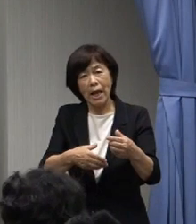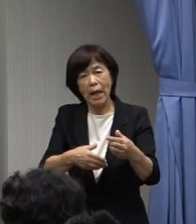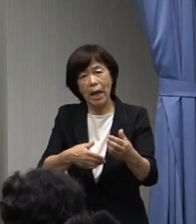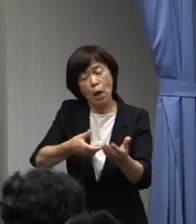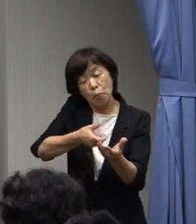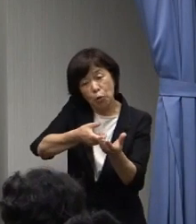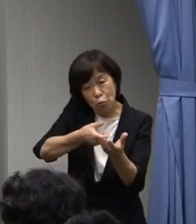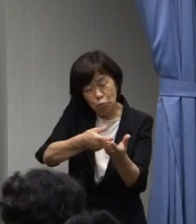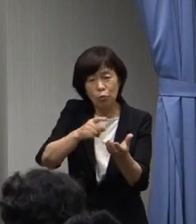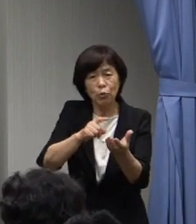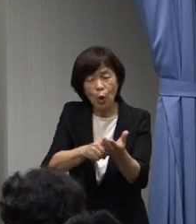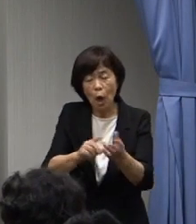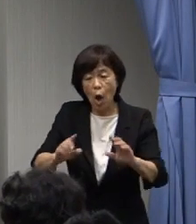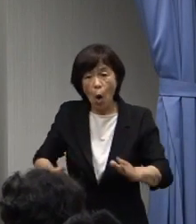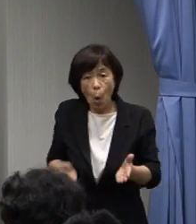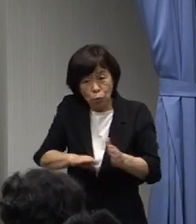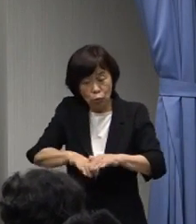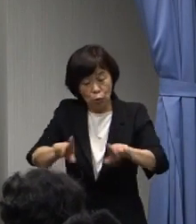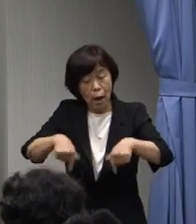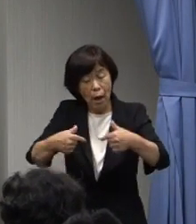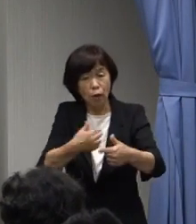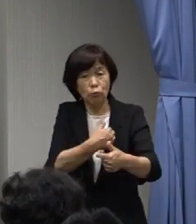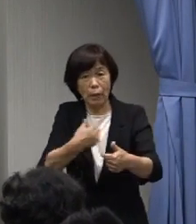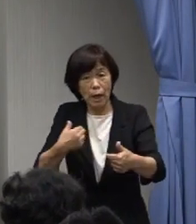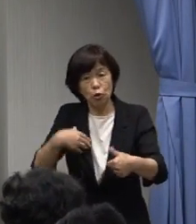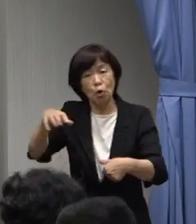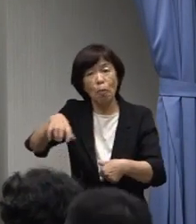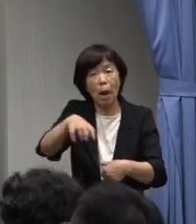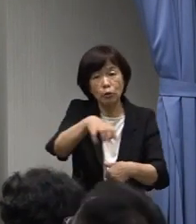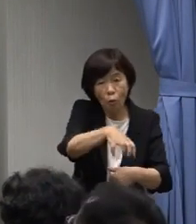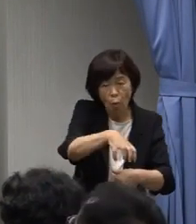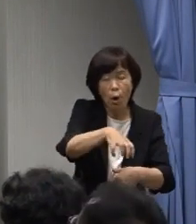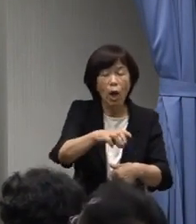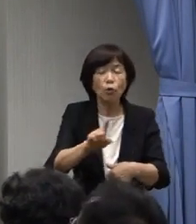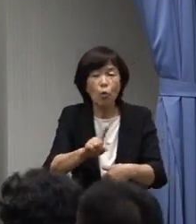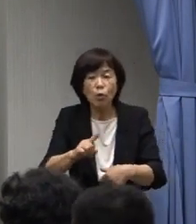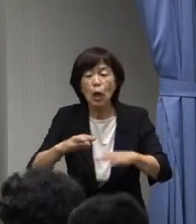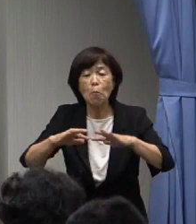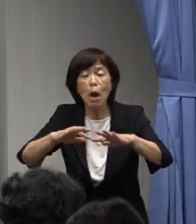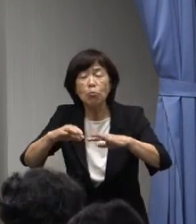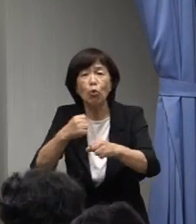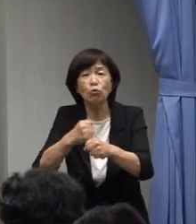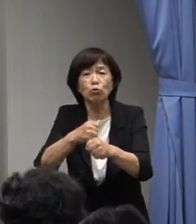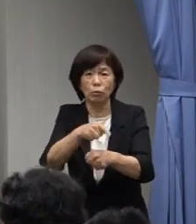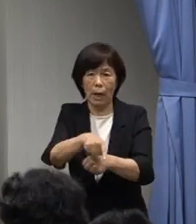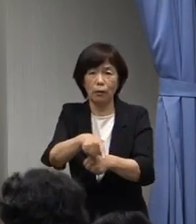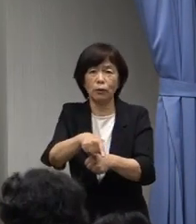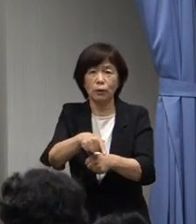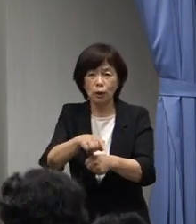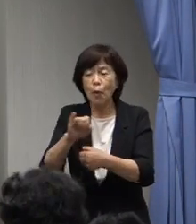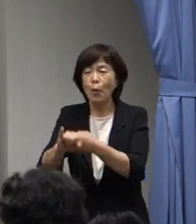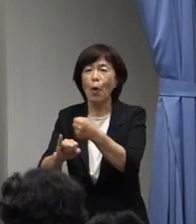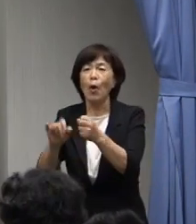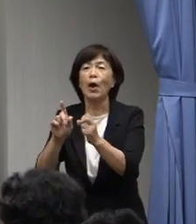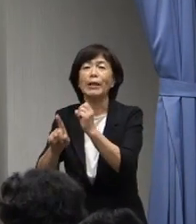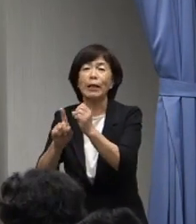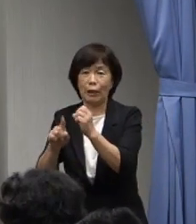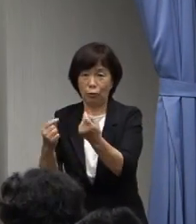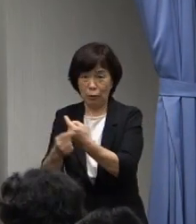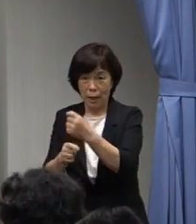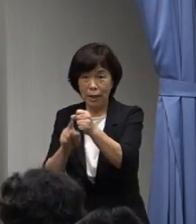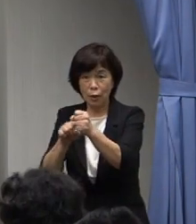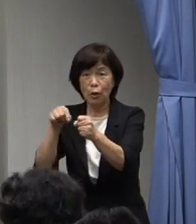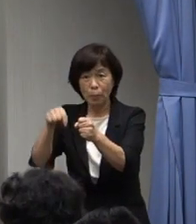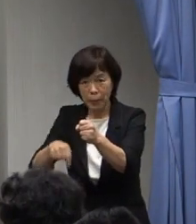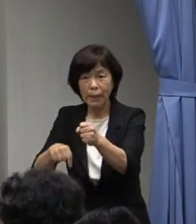るところとか、そういうのがデータ上分かるようなマップを作っています。これもデジタル化の一つなんですが、その